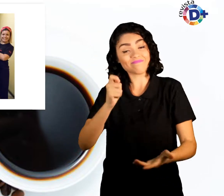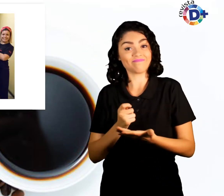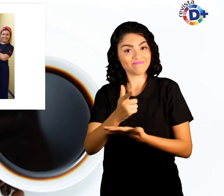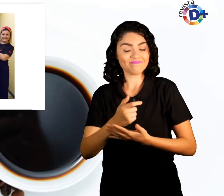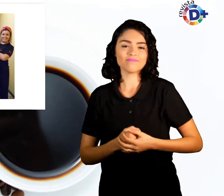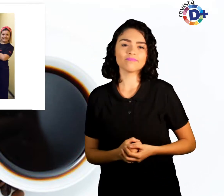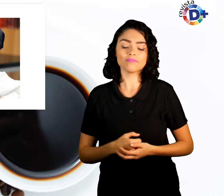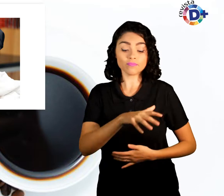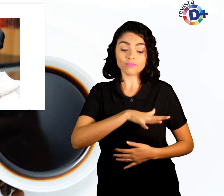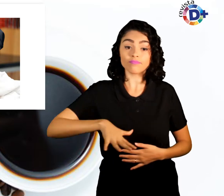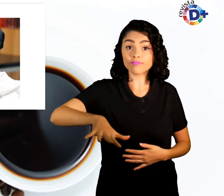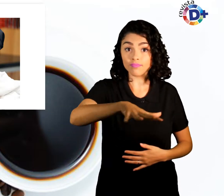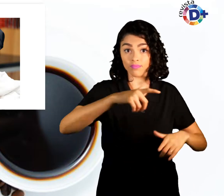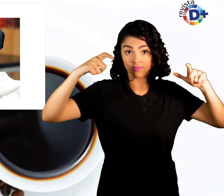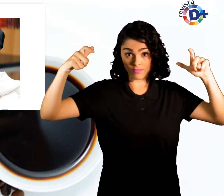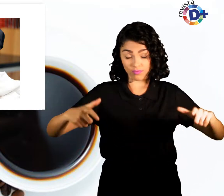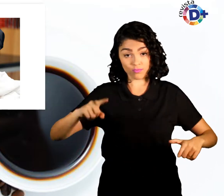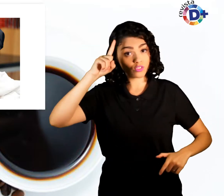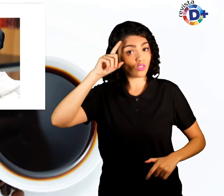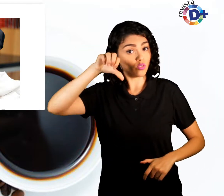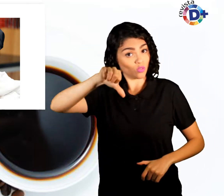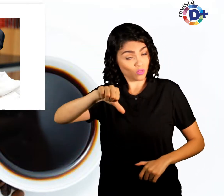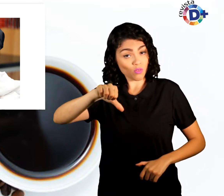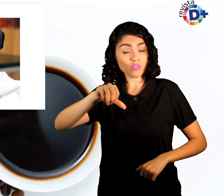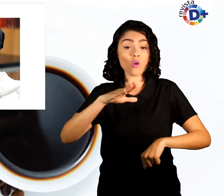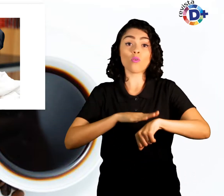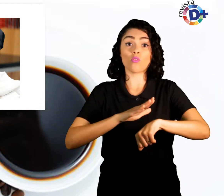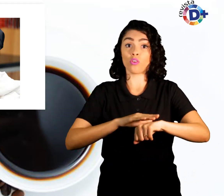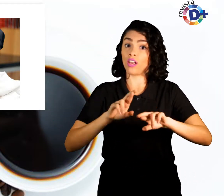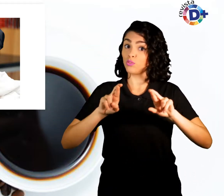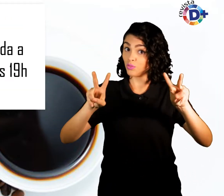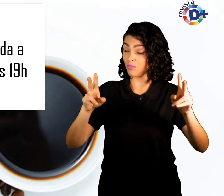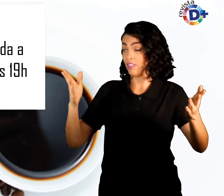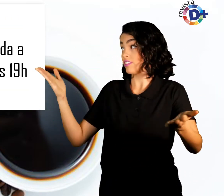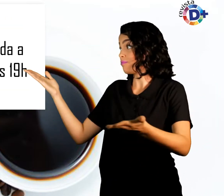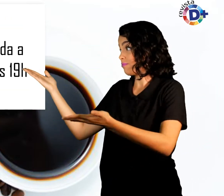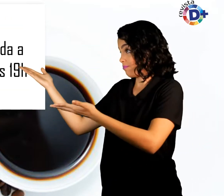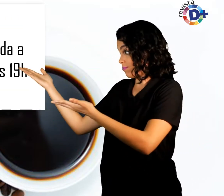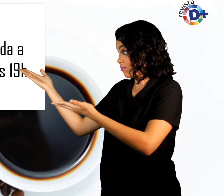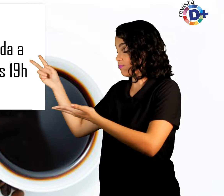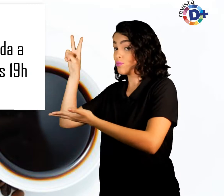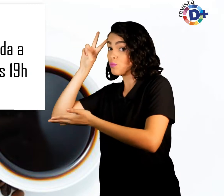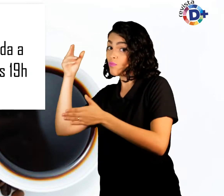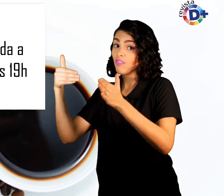partir do dia 9 de junho funcionará de segunda a sexta feira das 11 às 19 horas